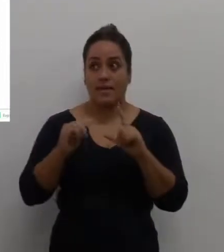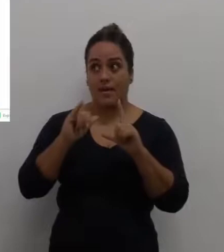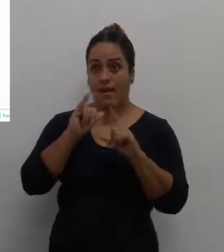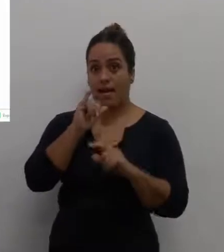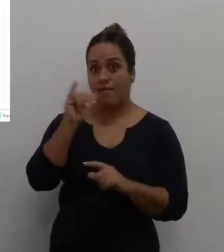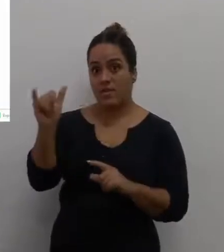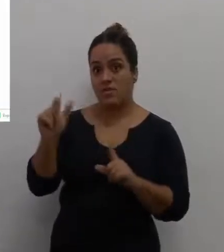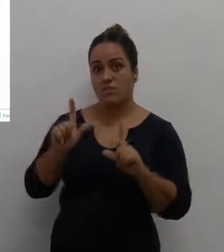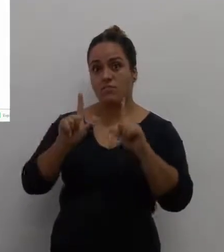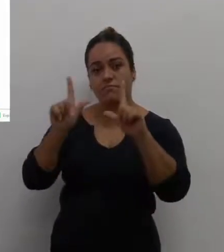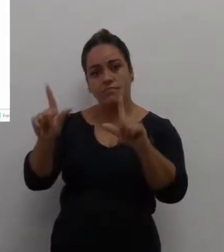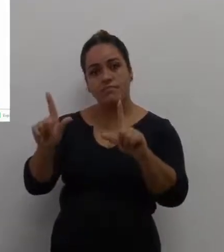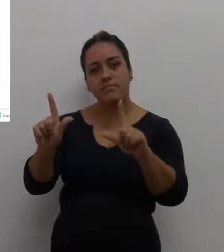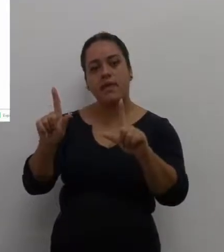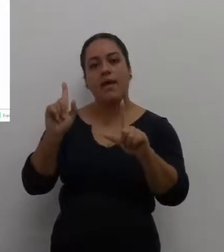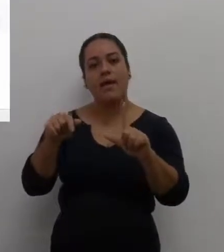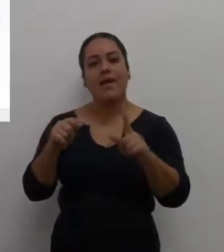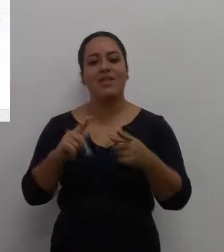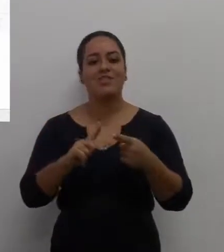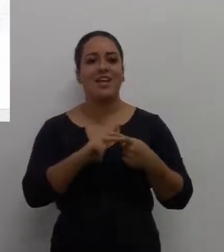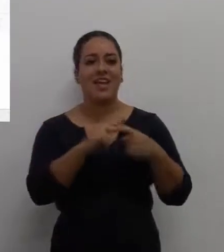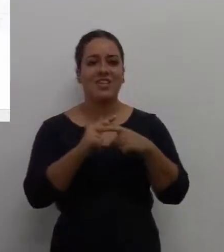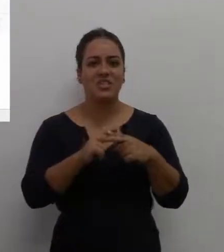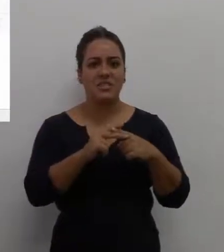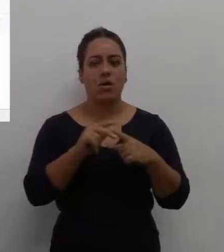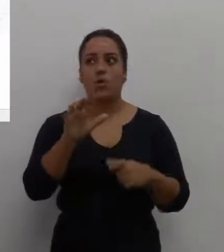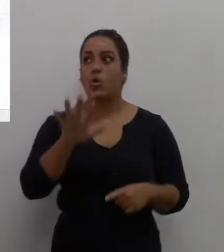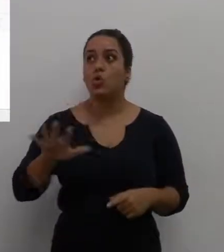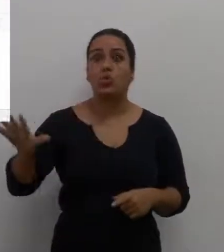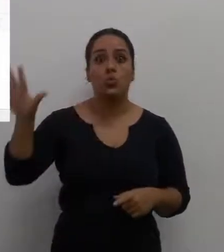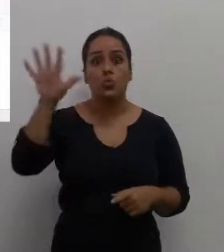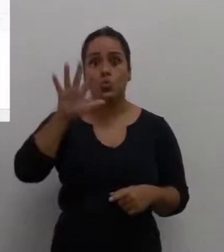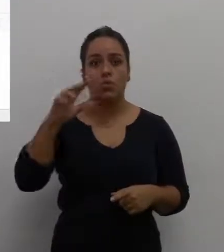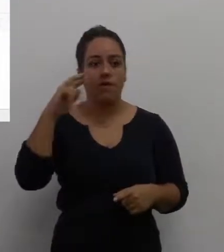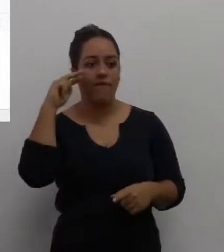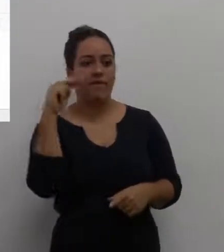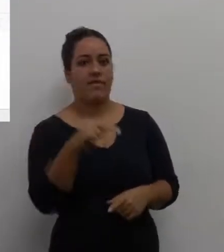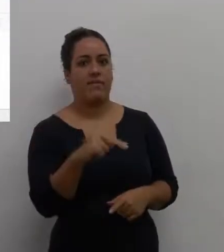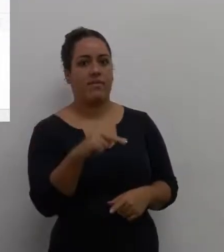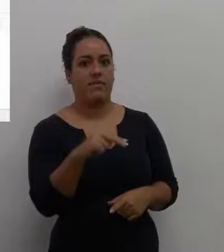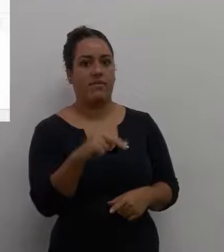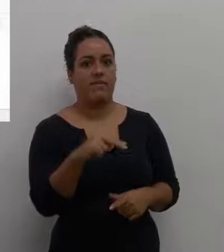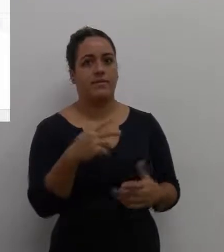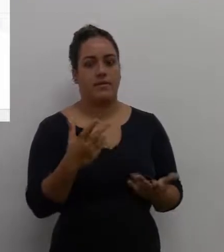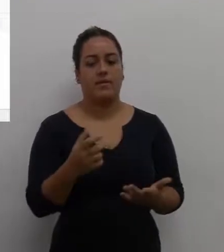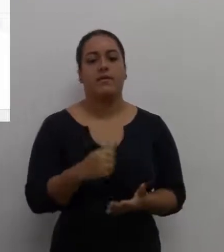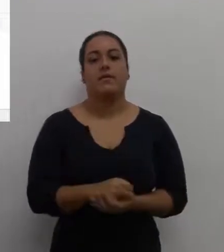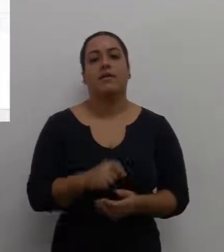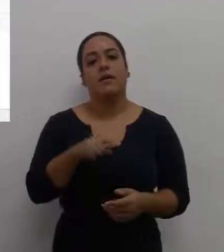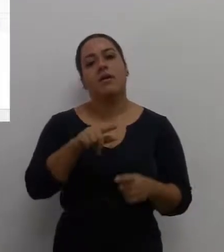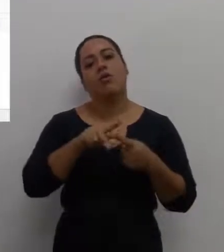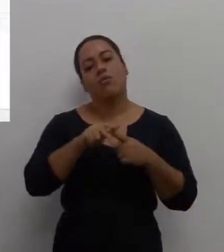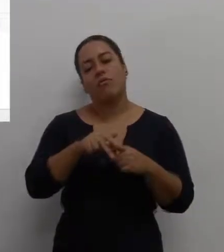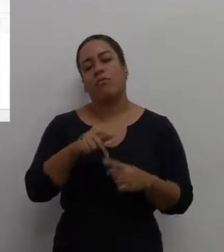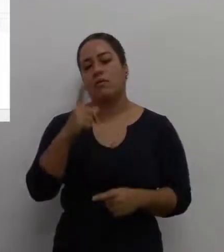Então esse aviso aqui, ele é de edição, vai valer para todo mundo, certo? Essa é um tipo de configuração